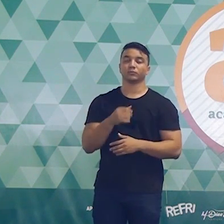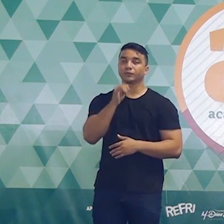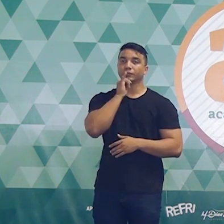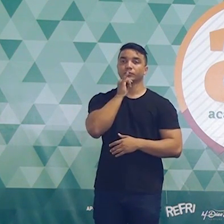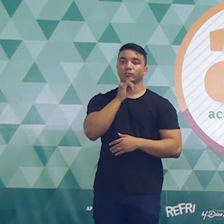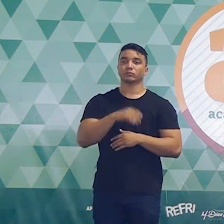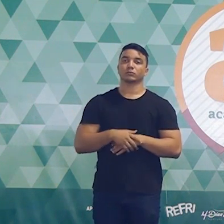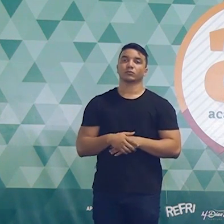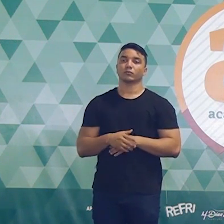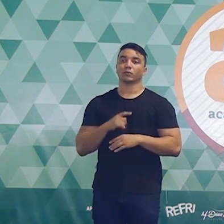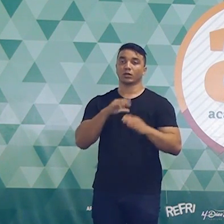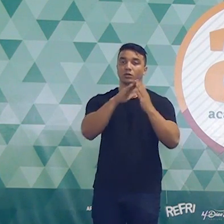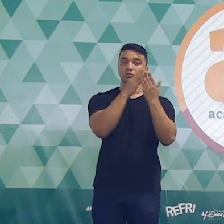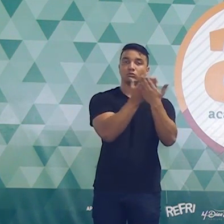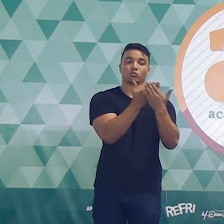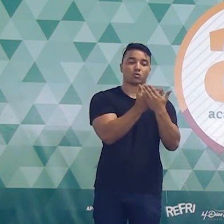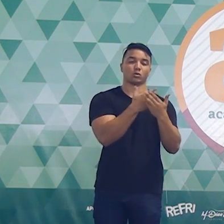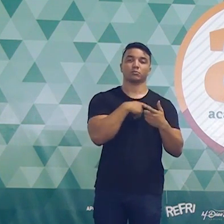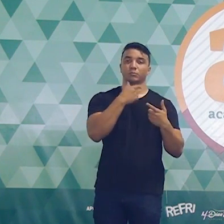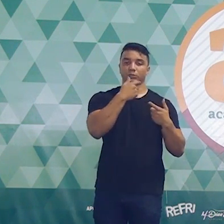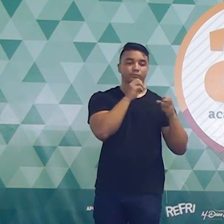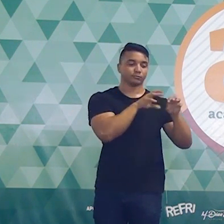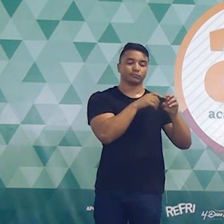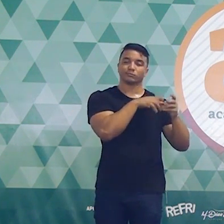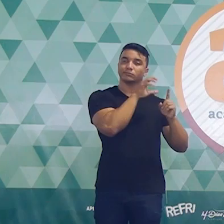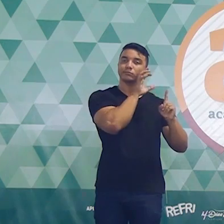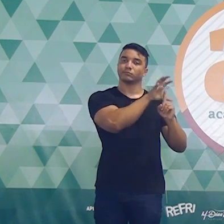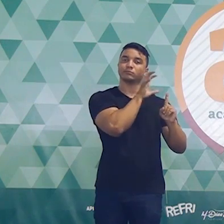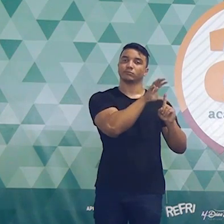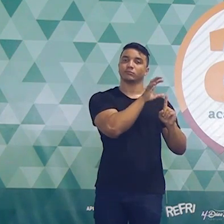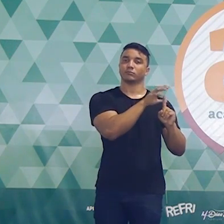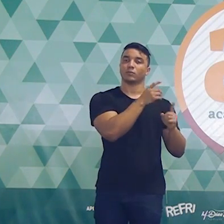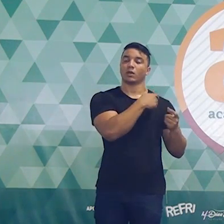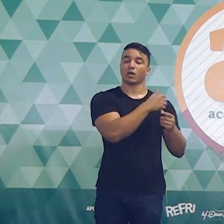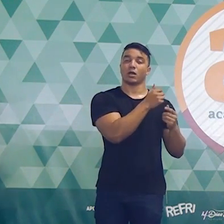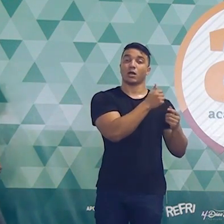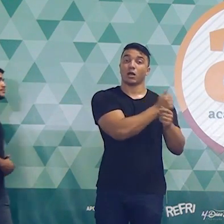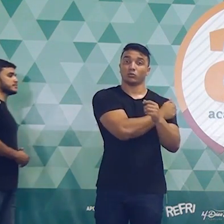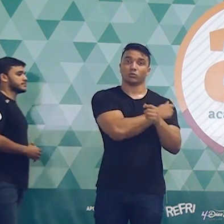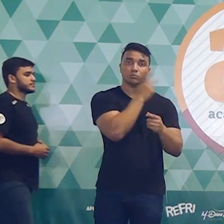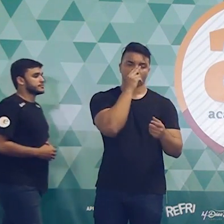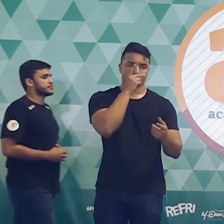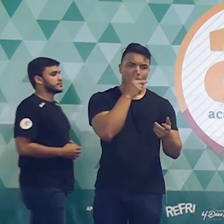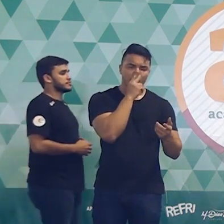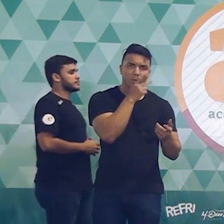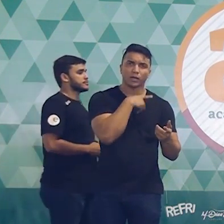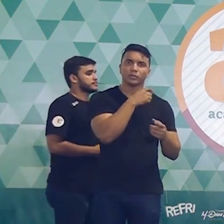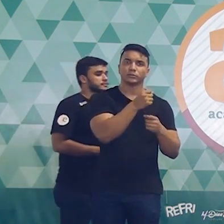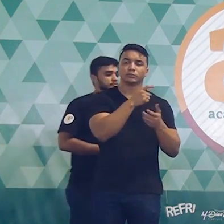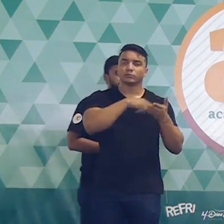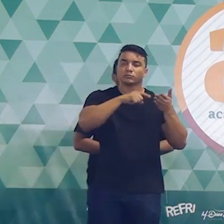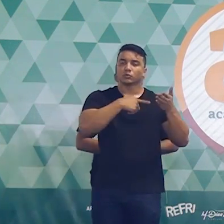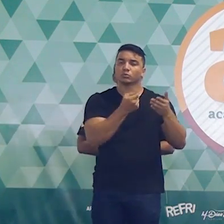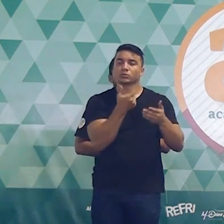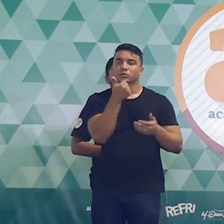exemplo, a escola tem que conscientizar o aluno, verdadeiro ou falso? Para essa correção de 2017, porque isso nunca deu